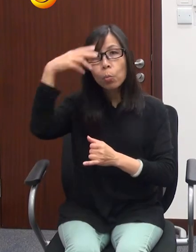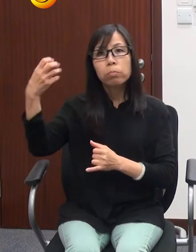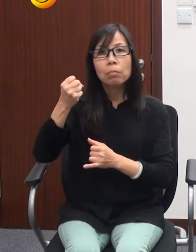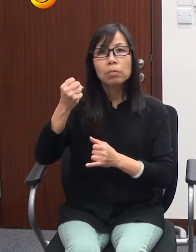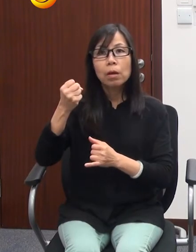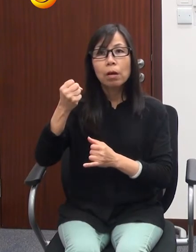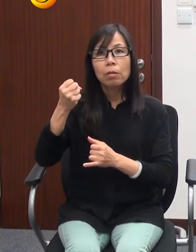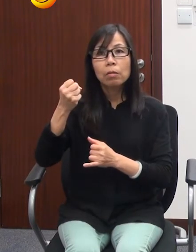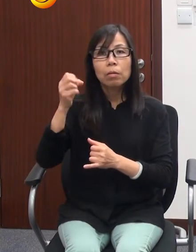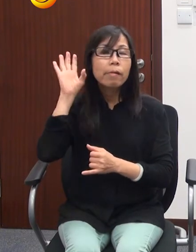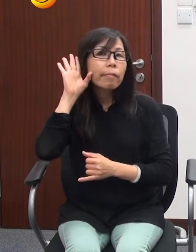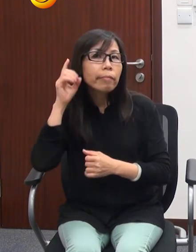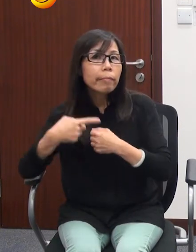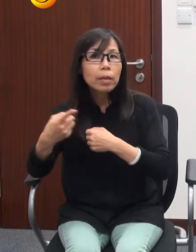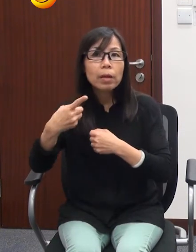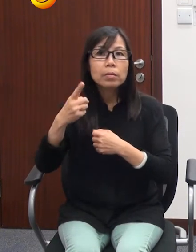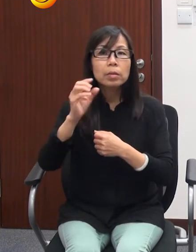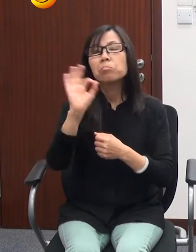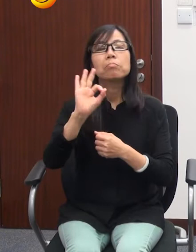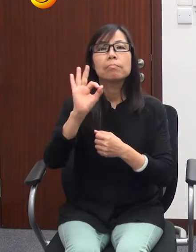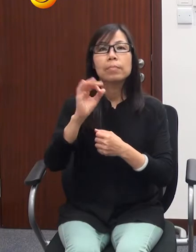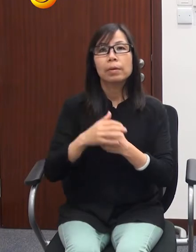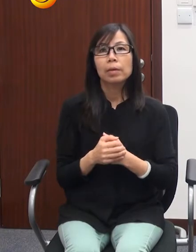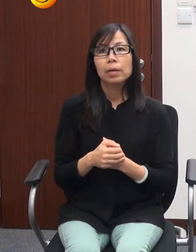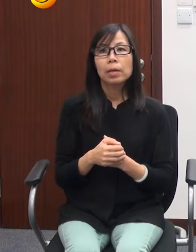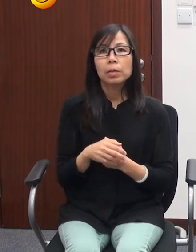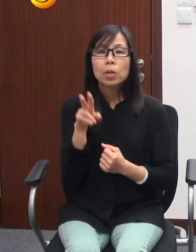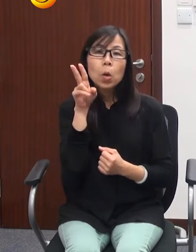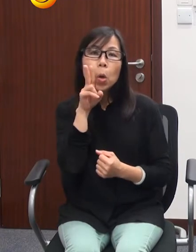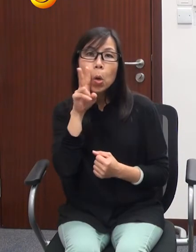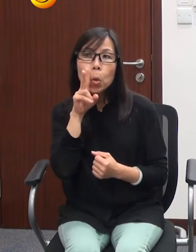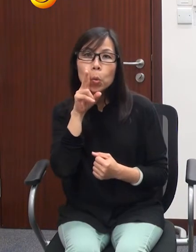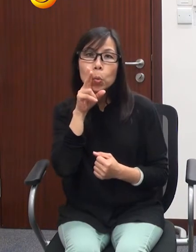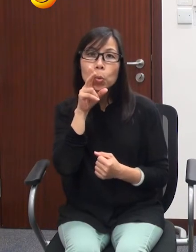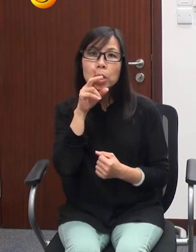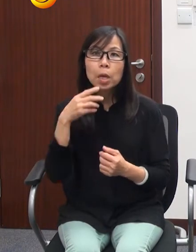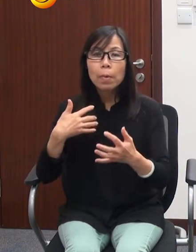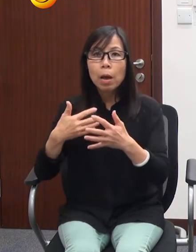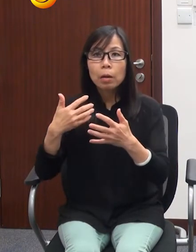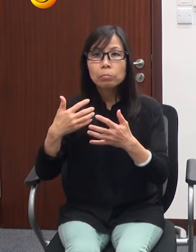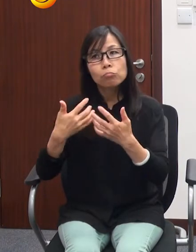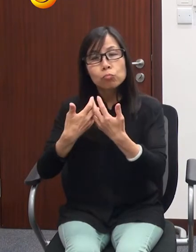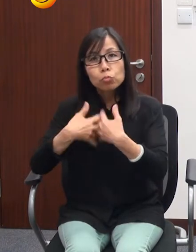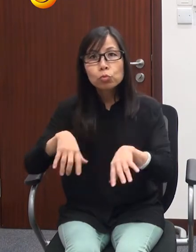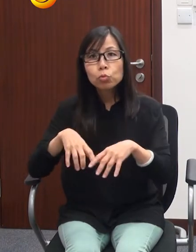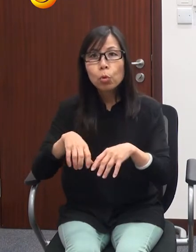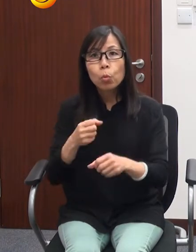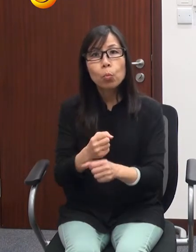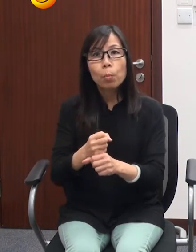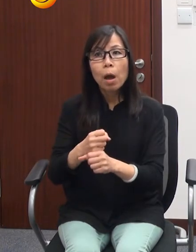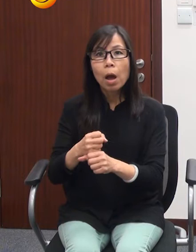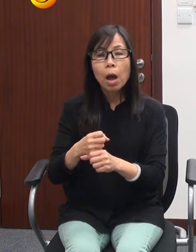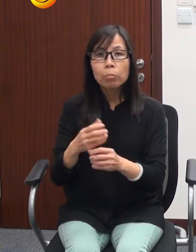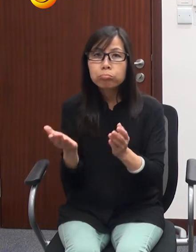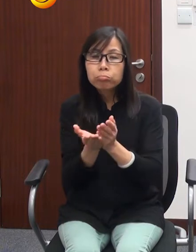都唔係第一次聽嘅啦，係咪？即係數碼港事件啊，咁只不過高胎咧就係唔夠運咁解啫，係嘛？咁